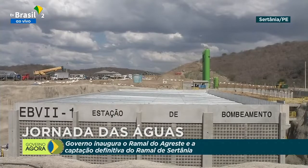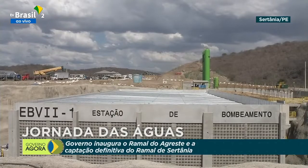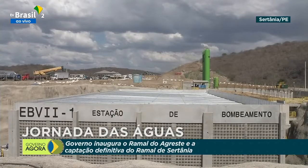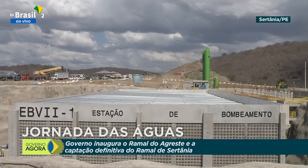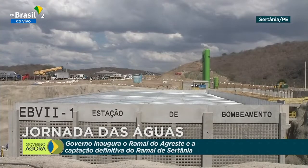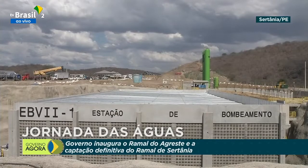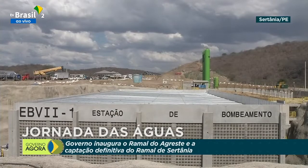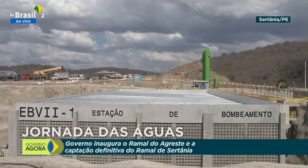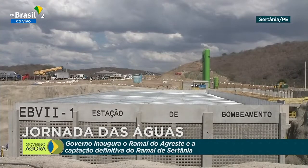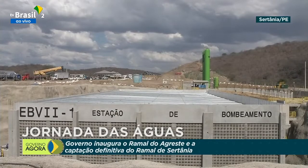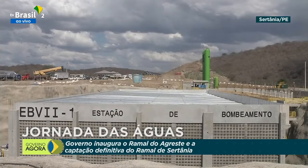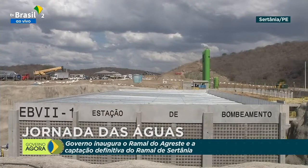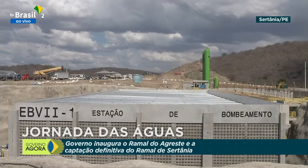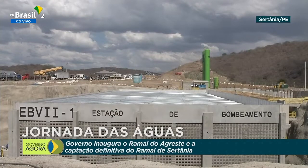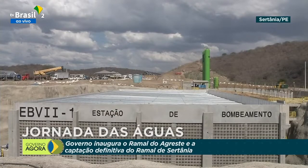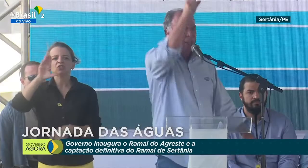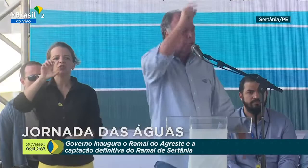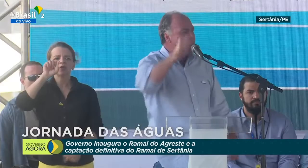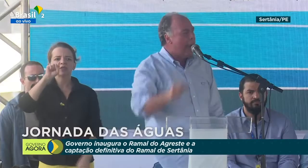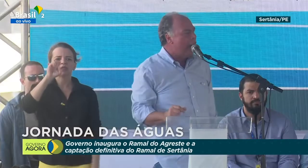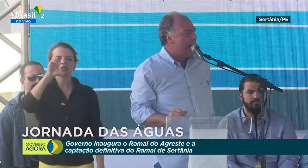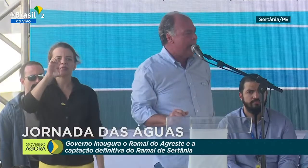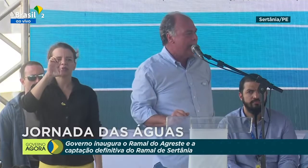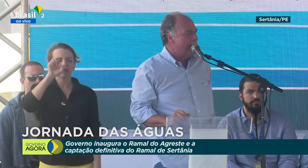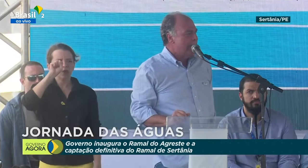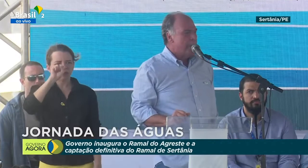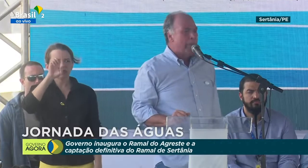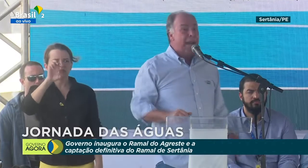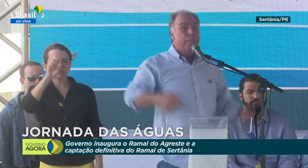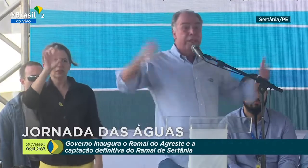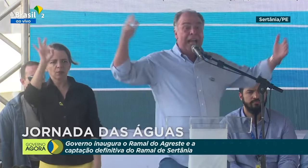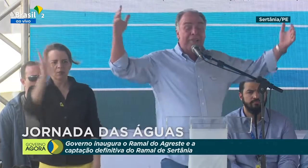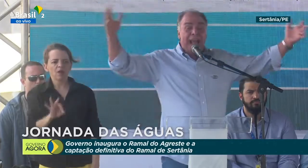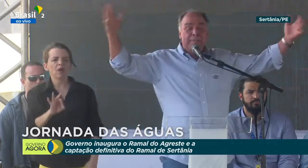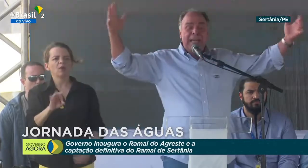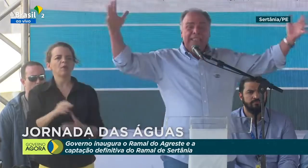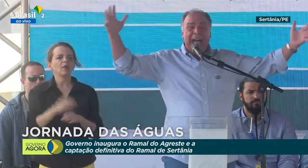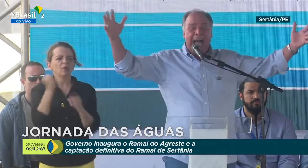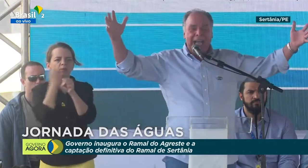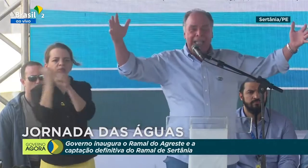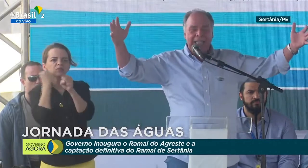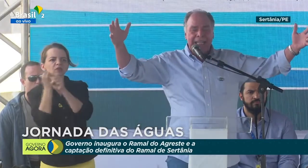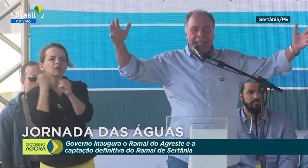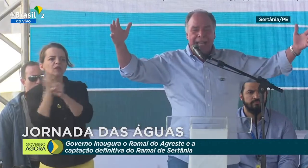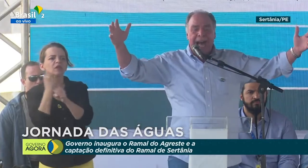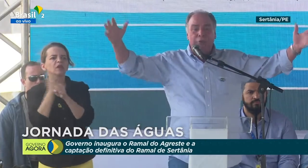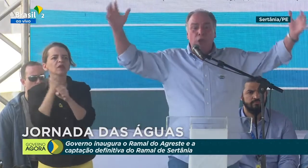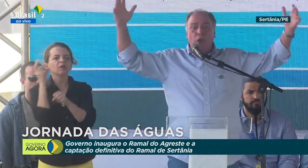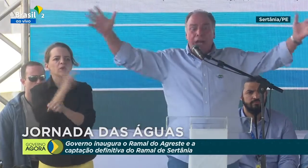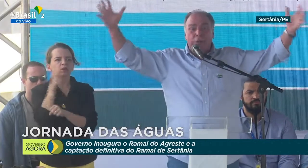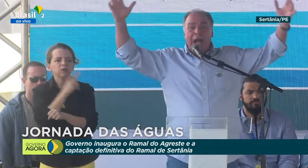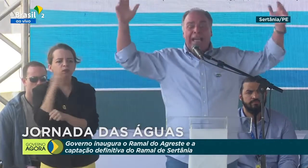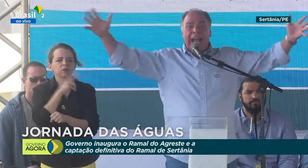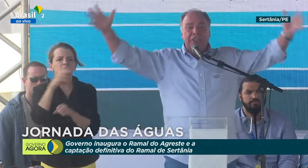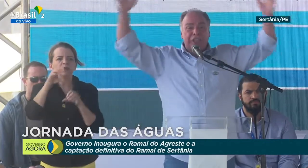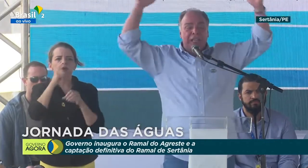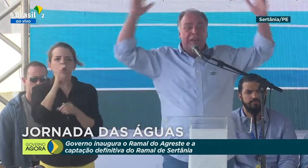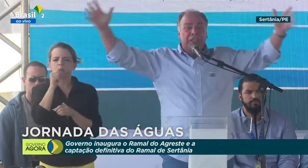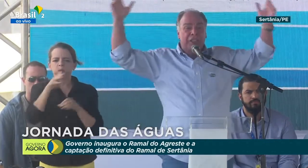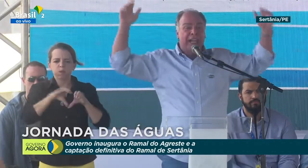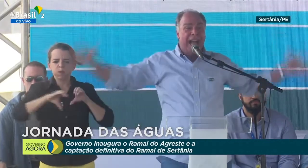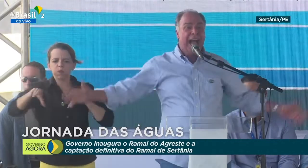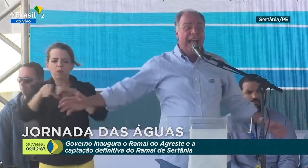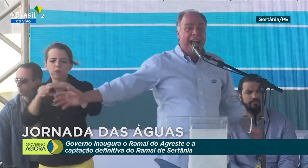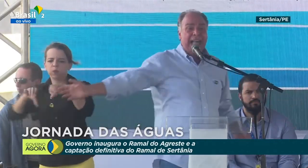1,3 bilhão, mais de 85% da obra, para poder viabilizar a adutora do Agreste, que